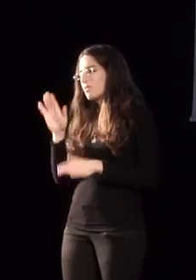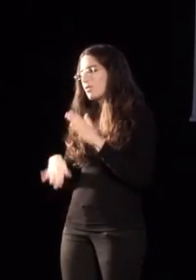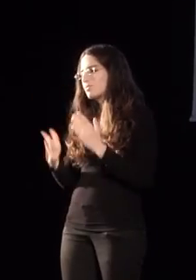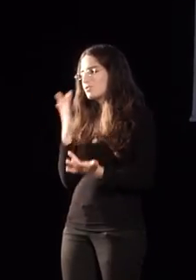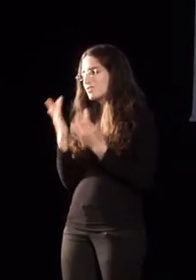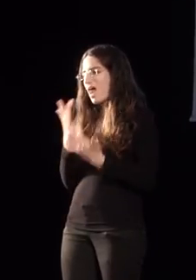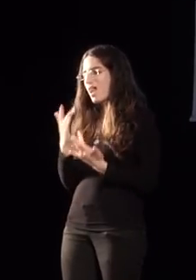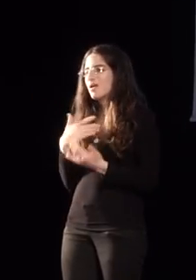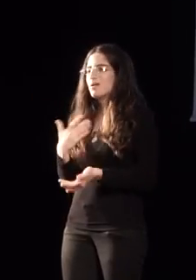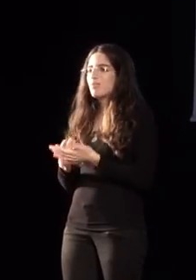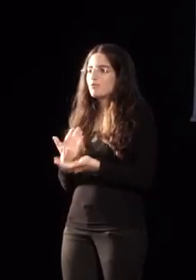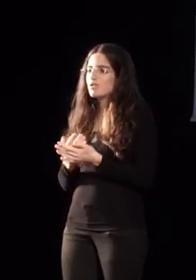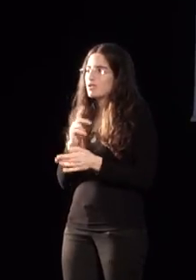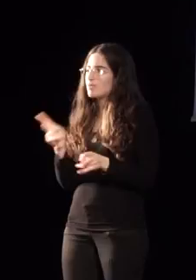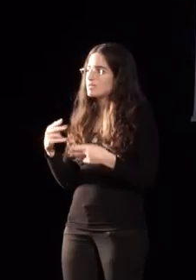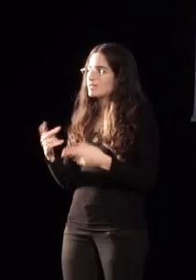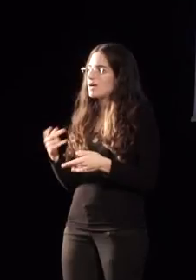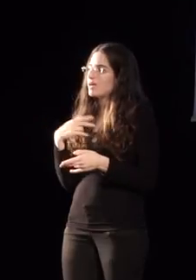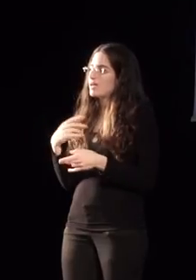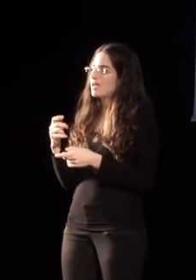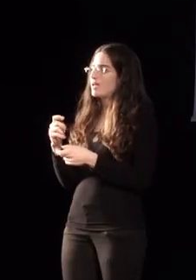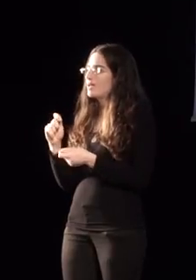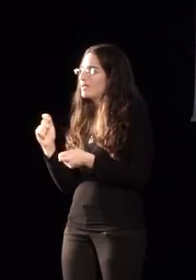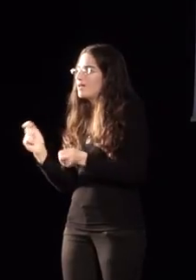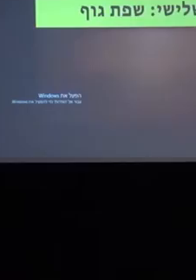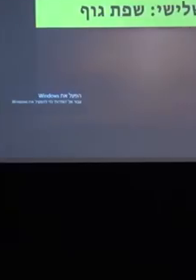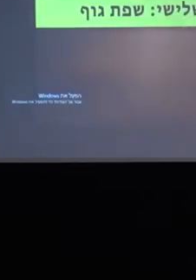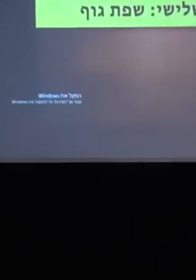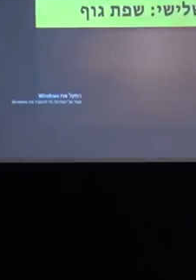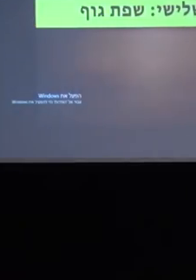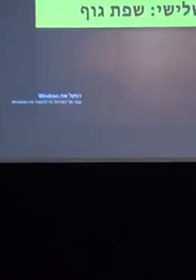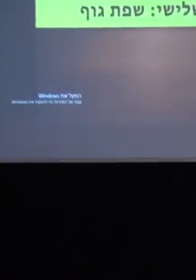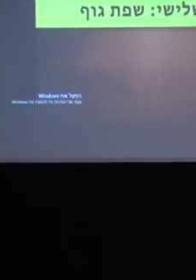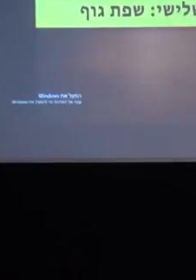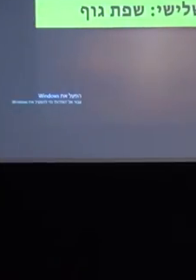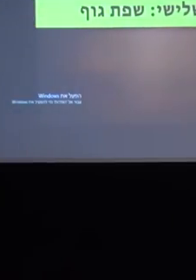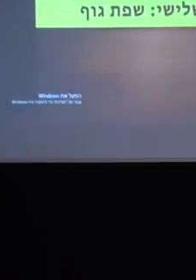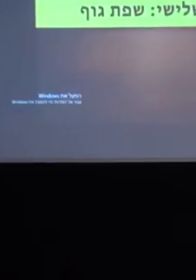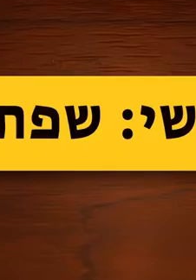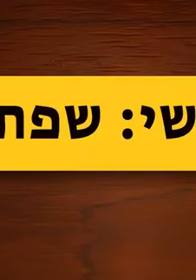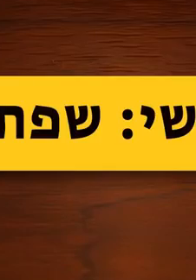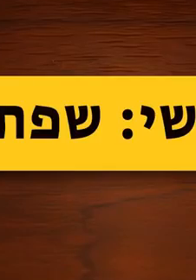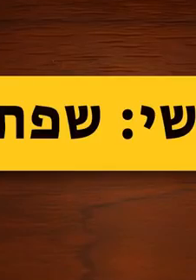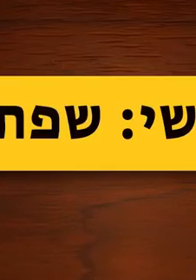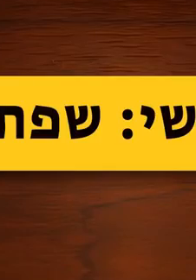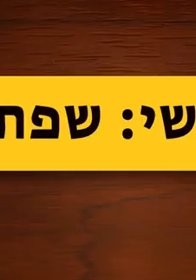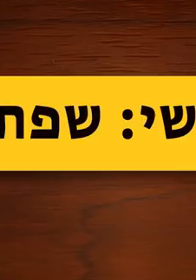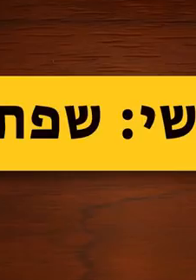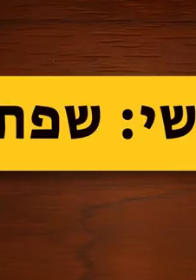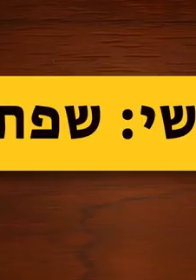מתוסכל מזה שאני לא מצליח לתוון כל בן אדם שאני פוגש באוטובוס. עקרון שלישי, שפת גוף. יש